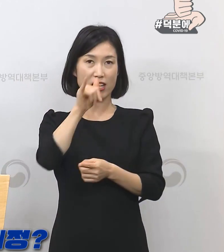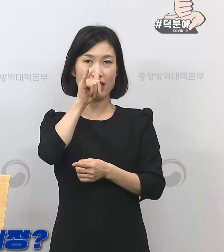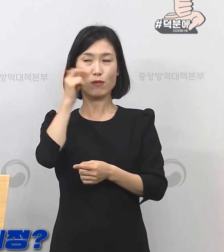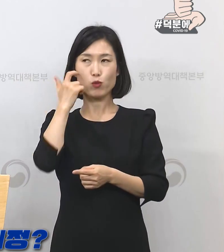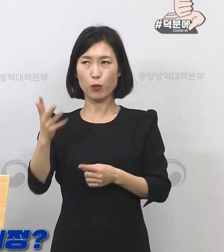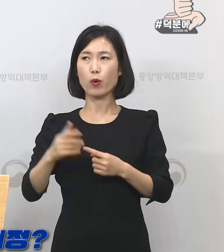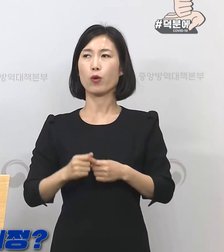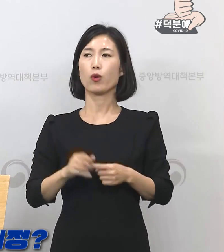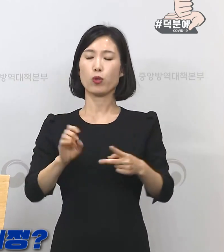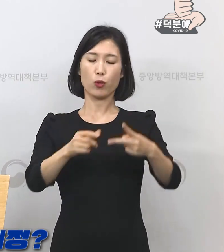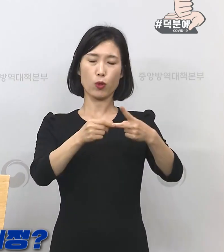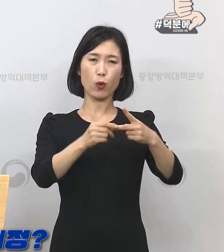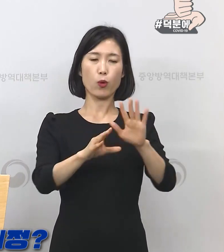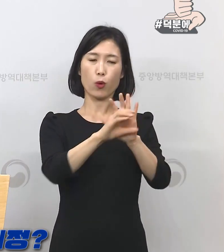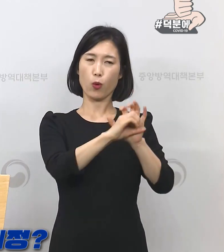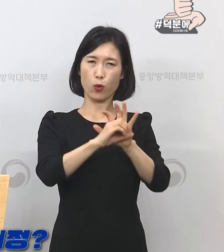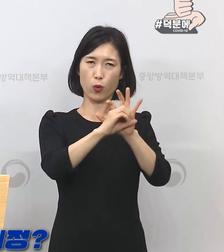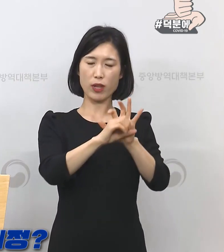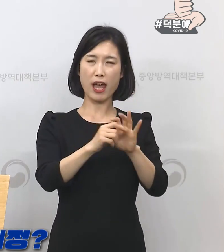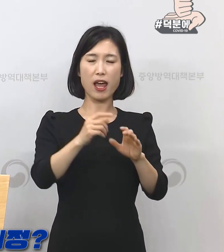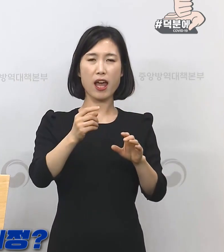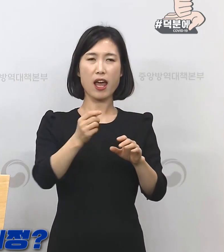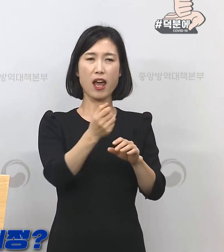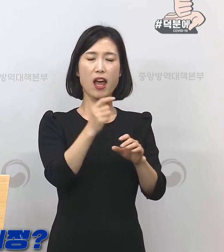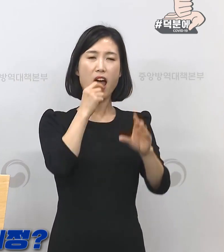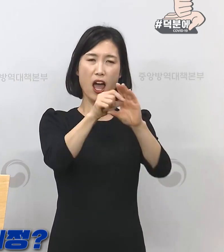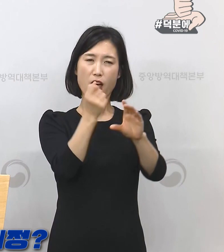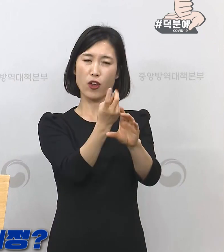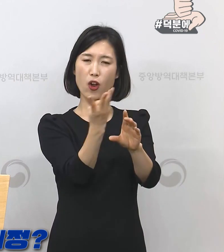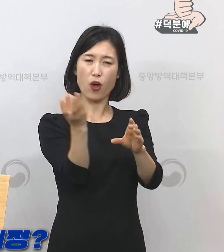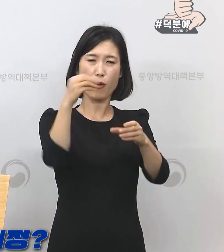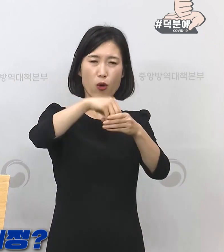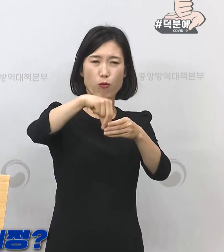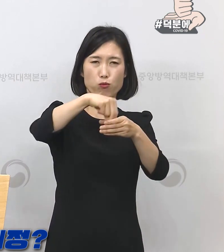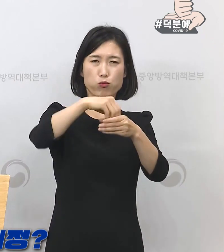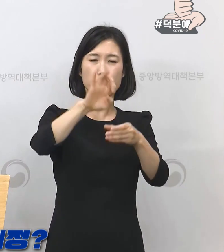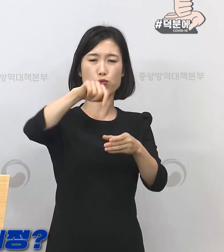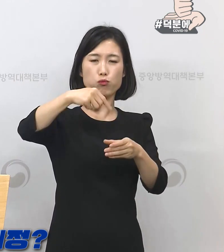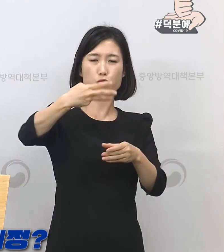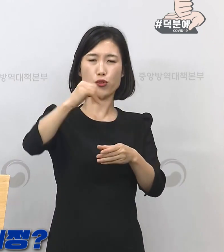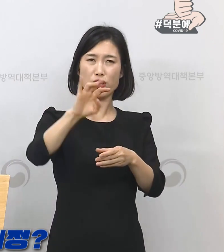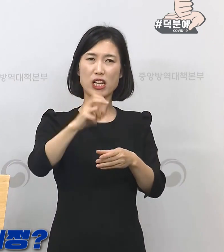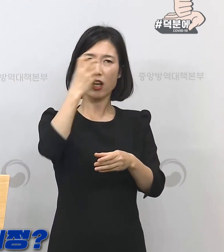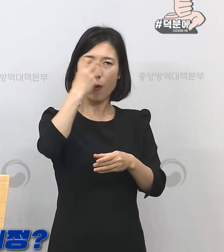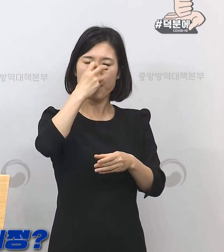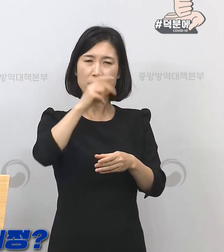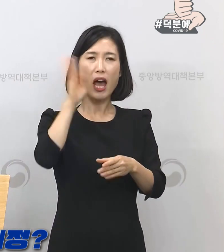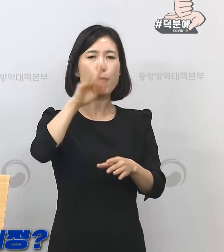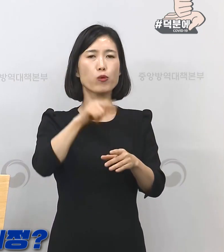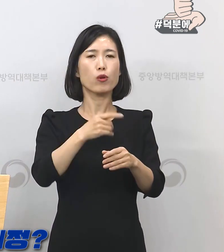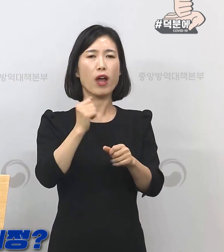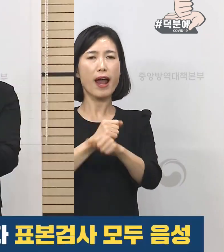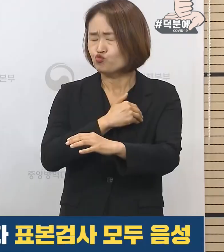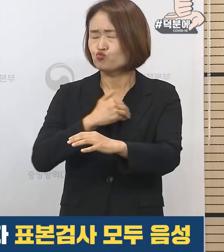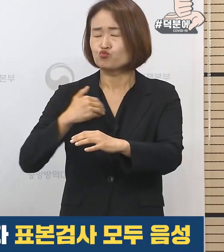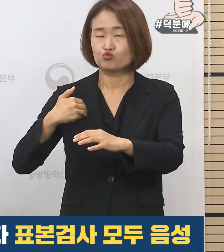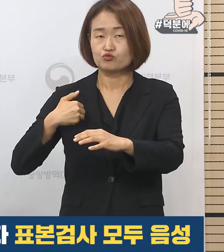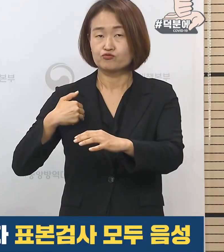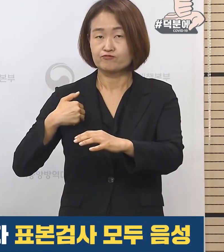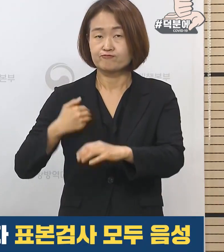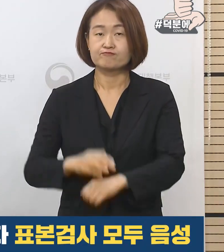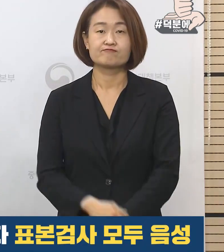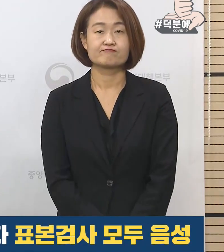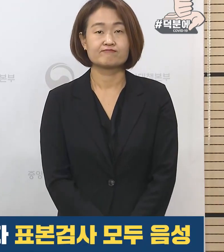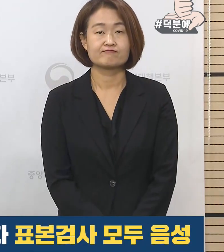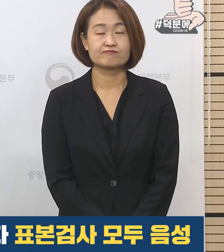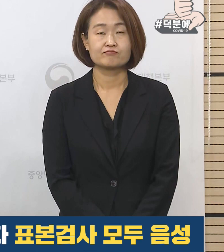코로나19 풀린 표본 검사는 앞으로 어떤 집단에 더 확대 적용할 예정인지에 대해서 질문하셨습니다.